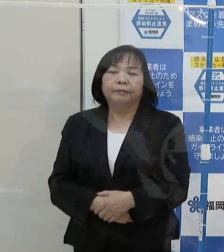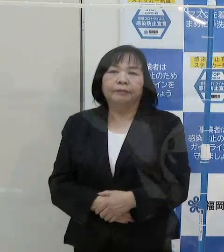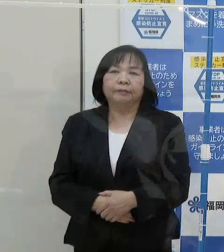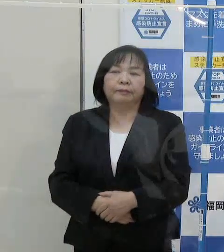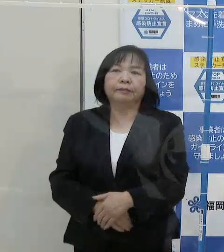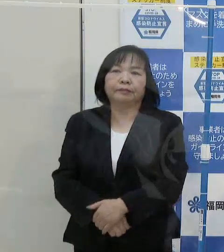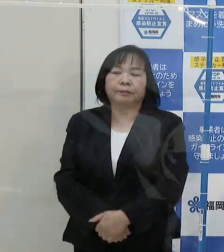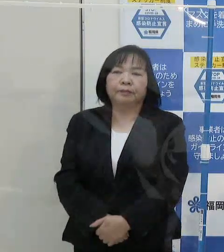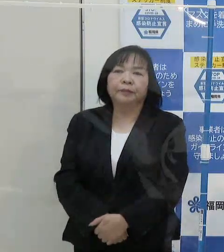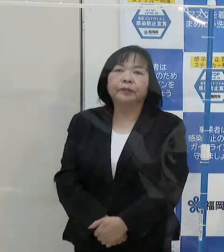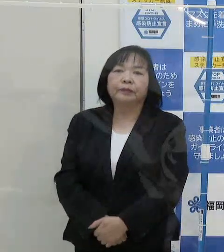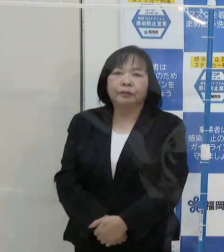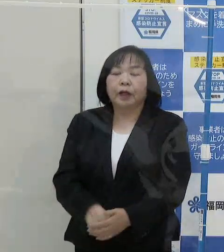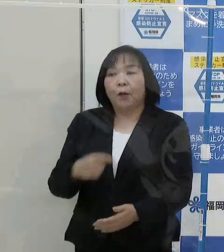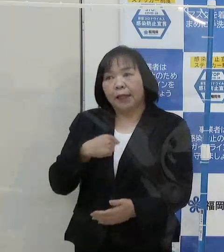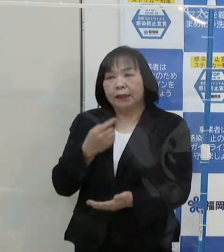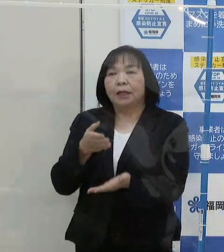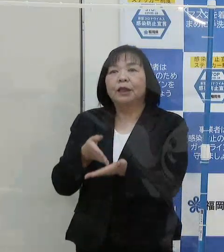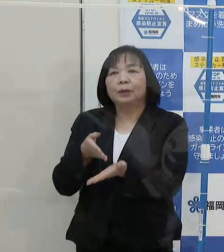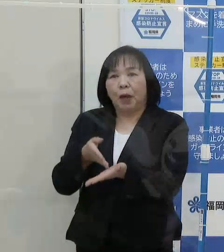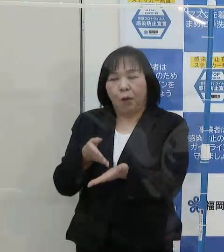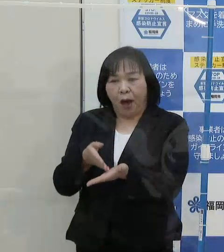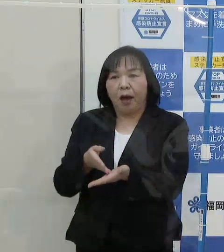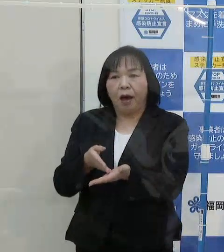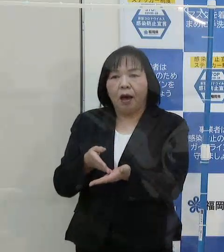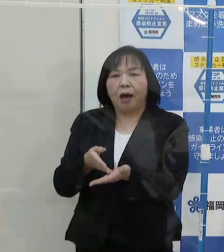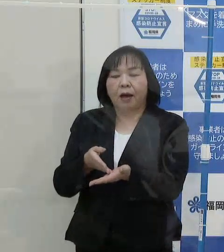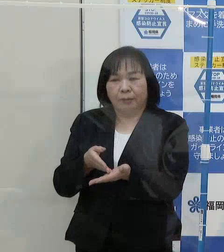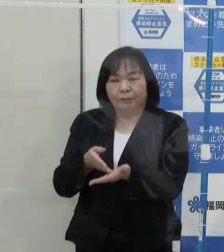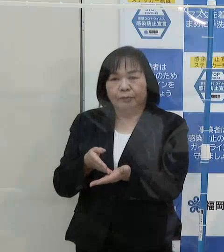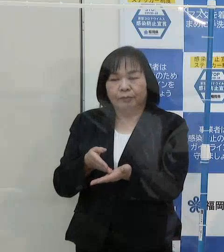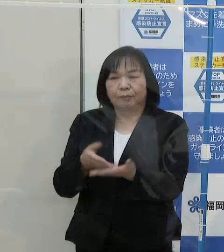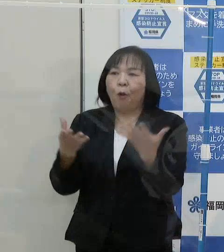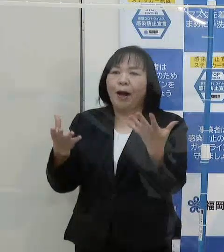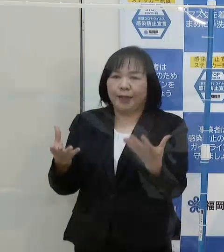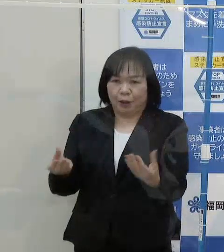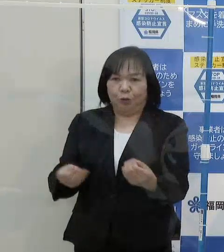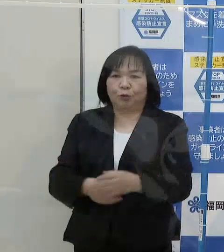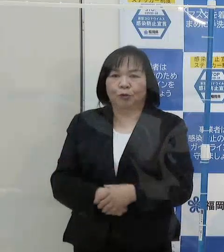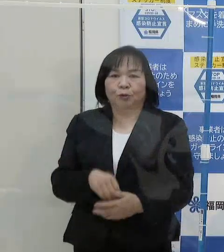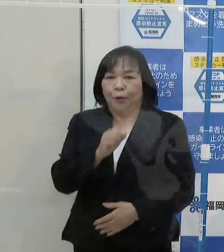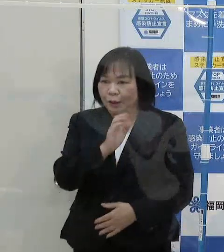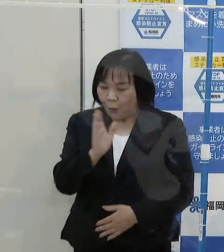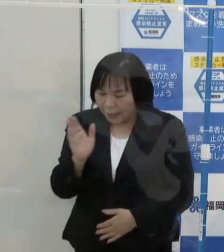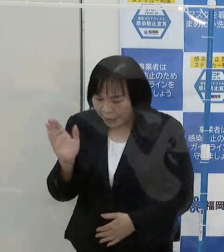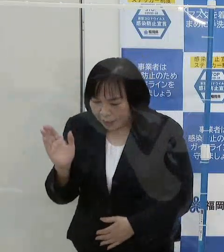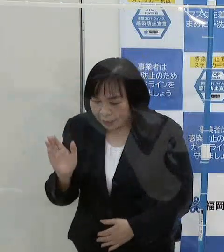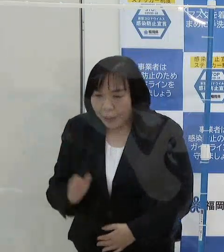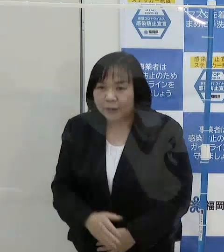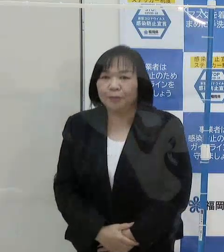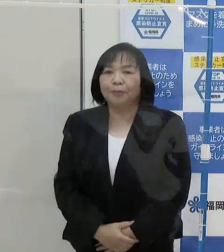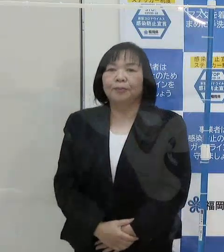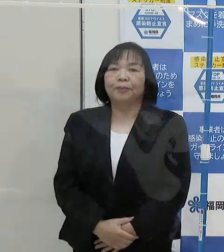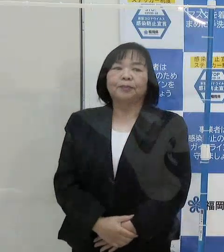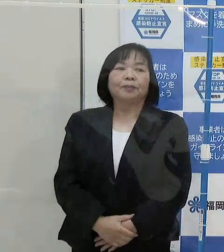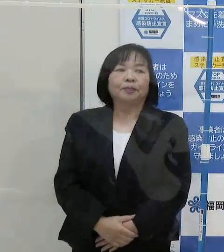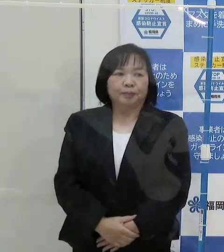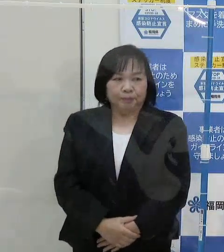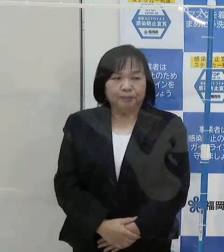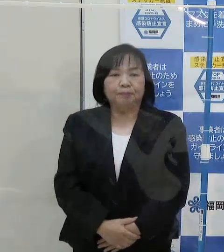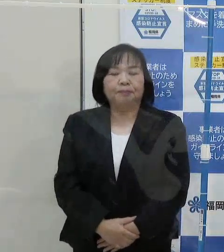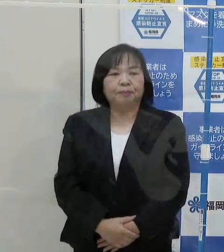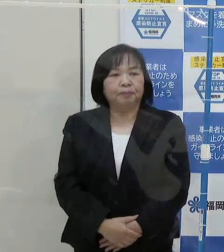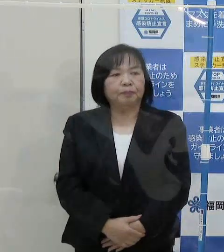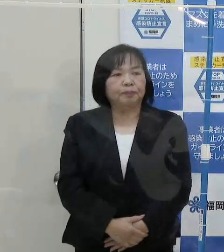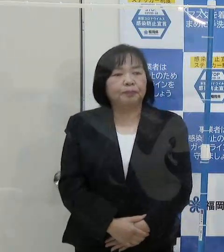ります。私の方からまずお願いしたいことは以上でございます。よろしくお願い申し上げます。 すみません、じゃあ幹事